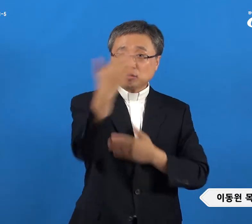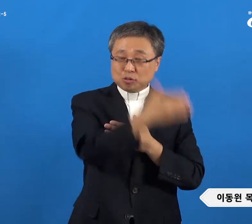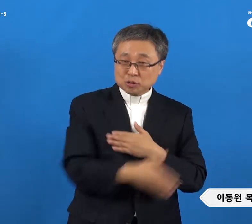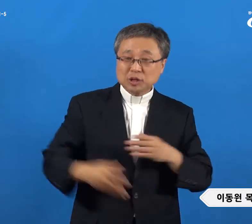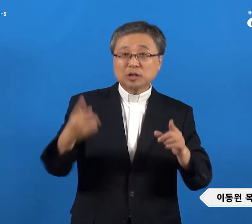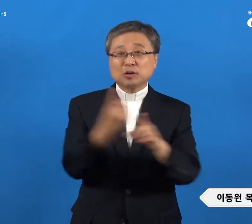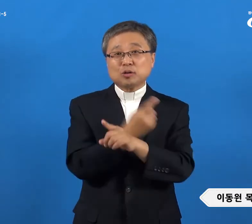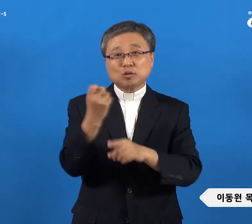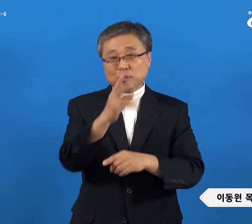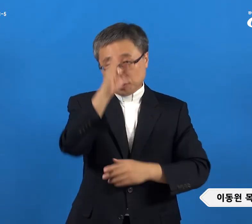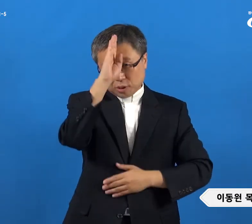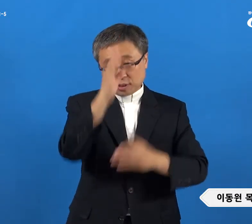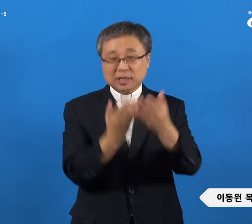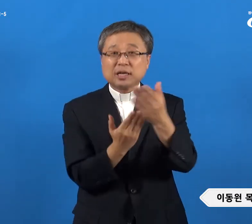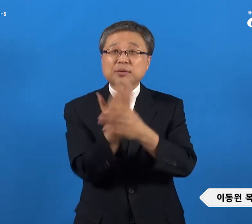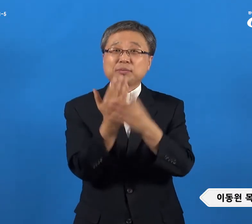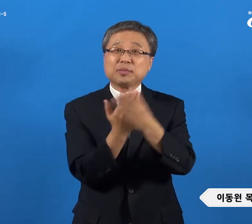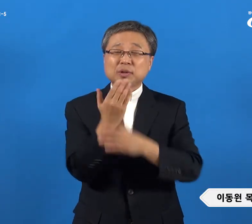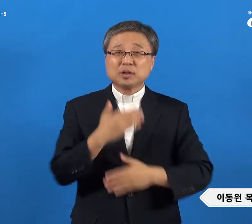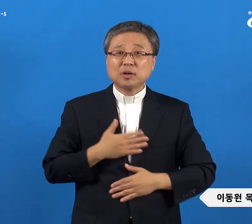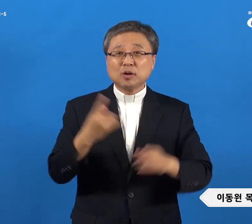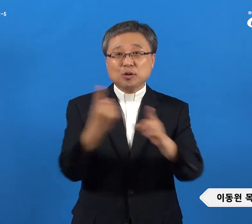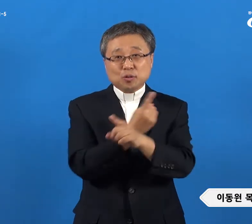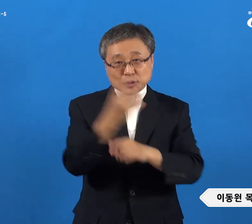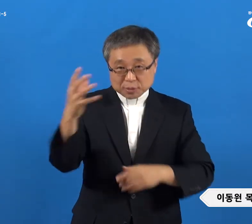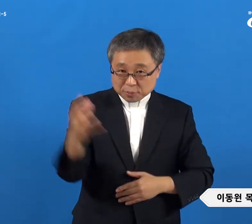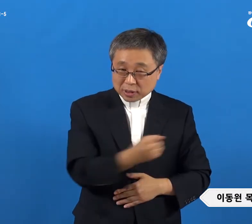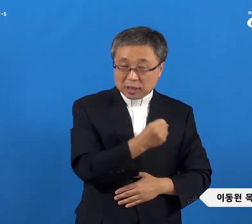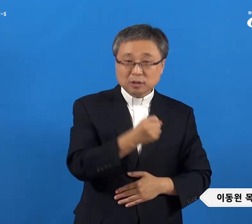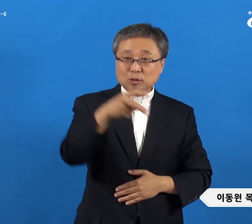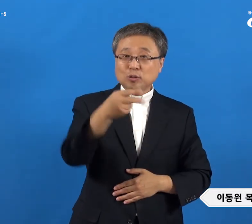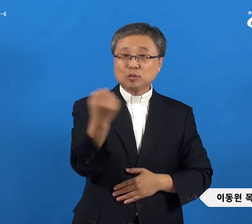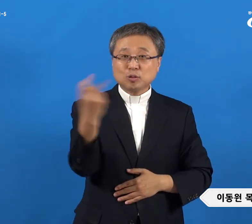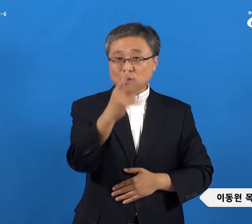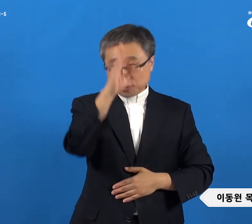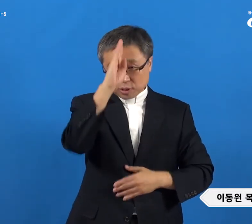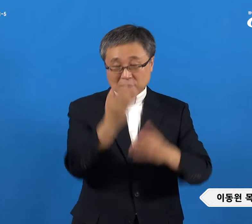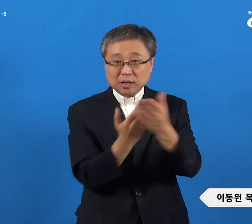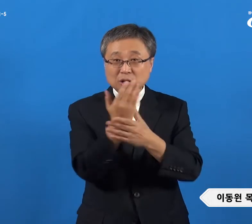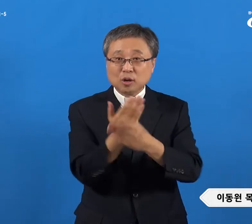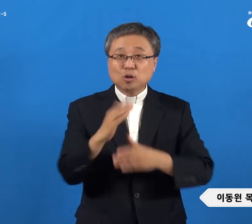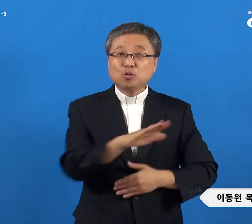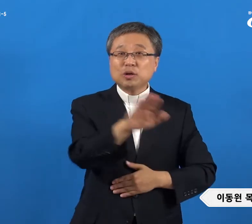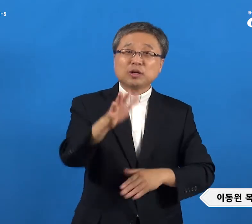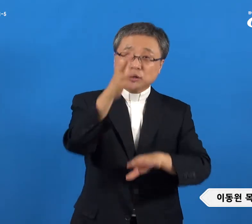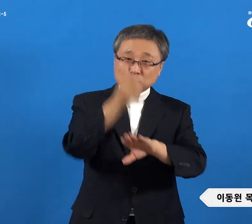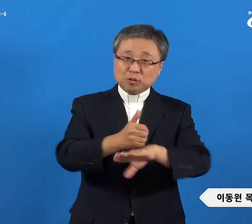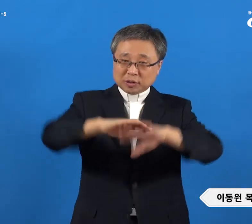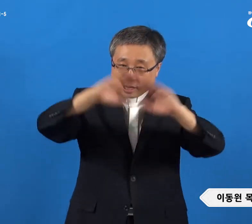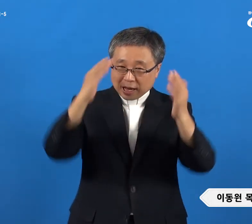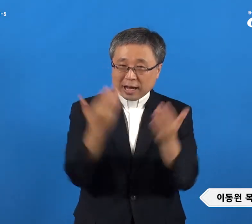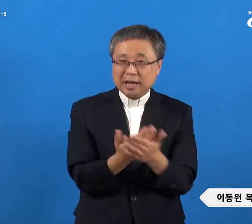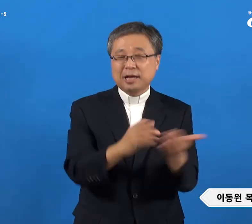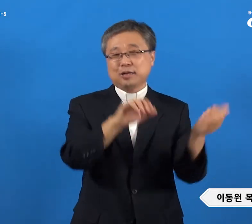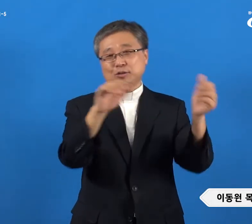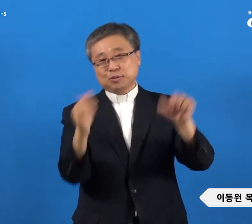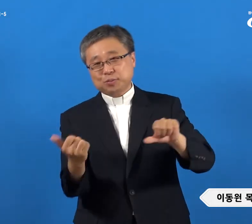또 병나요. 고침받아도 또 병날 겁니다. 그리고 우리는 결국 다 죽습니다. 그러나